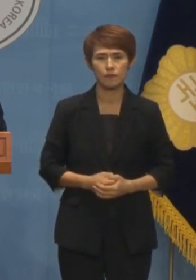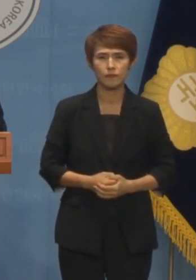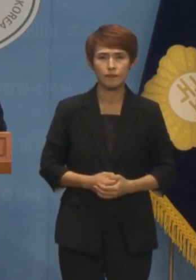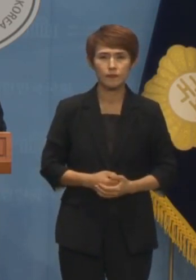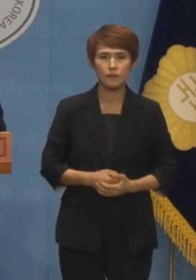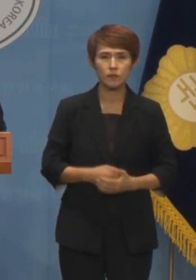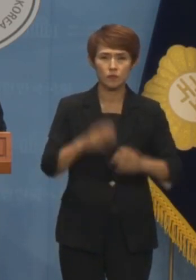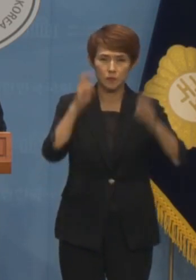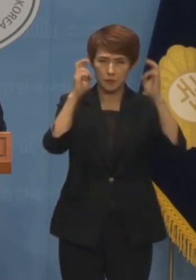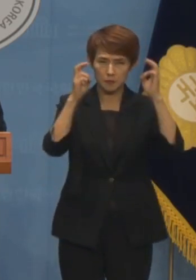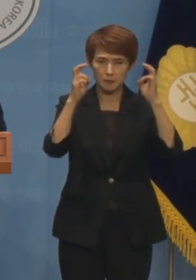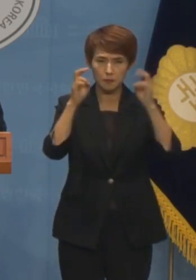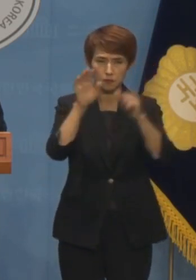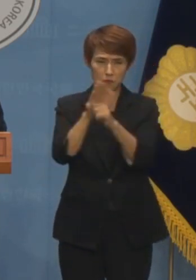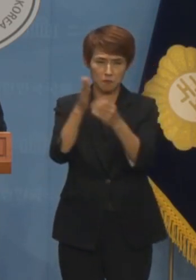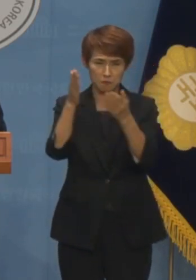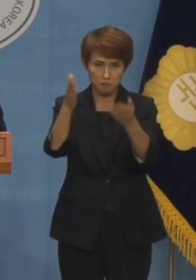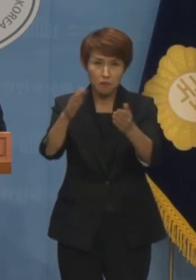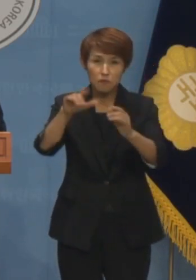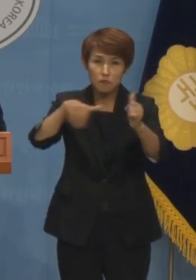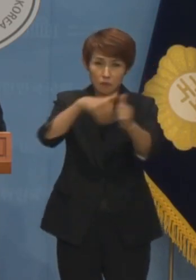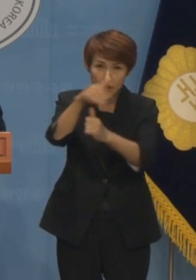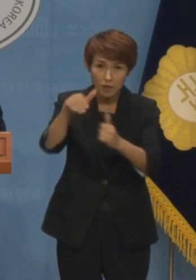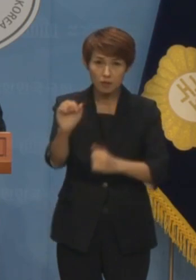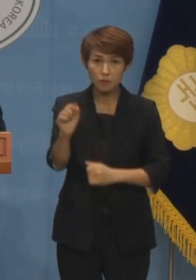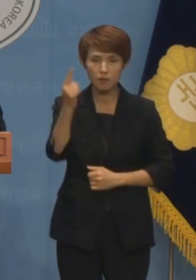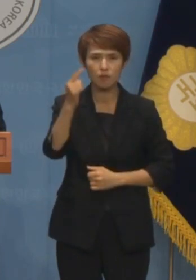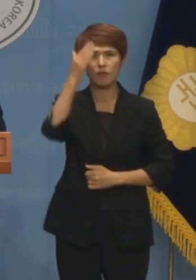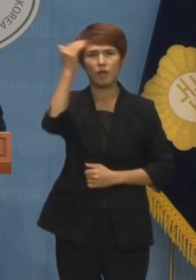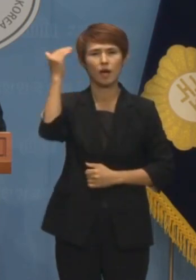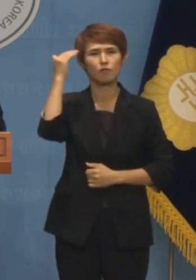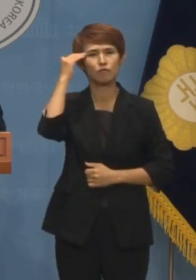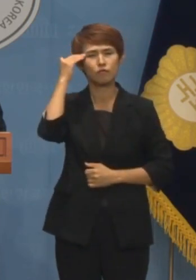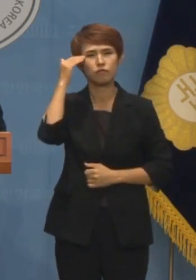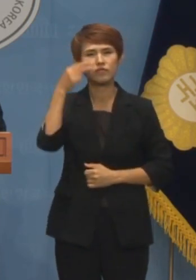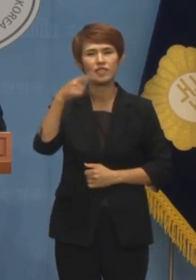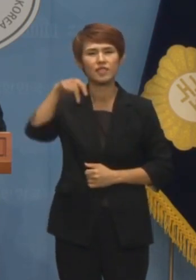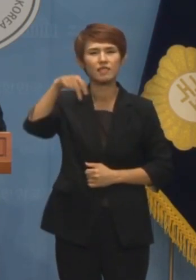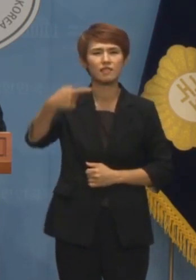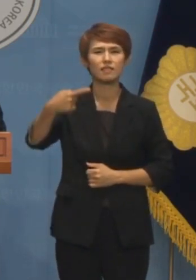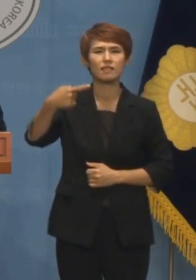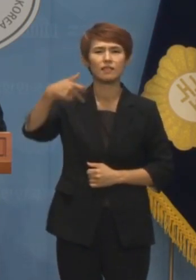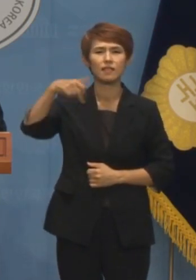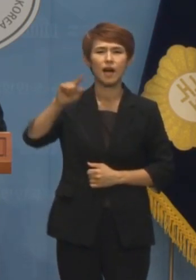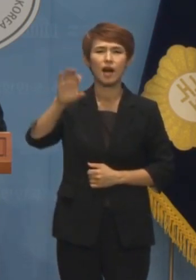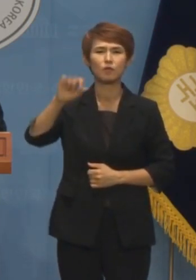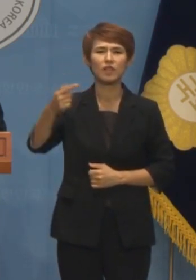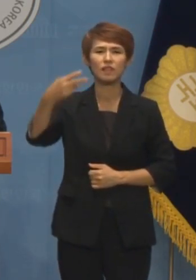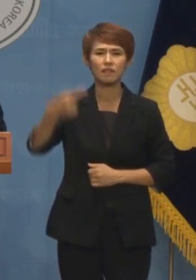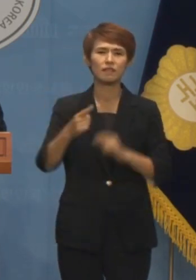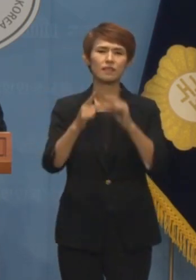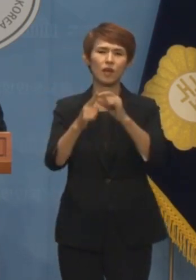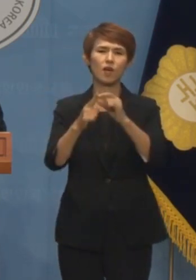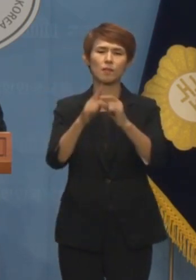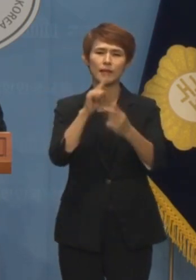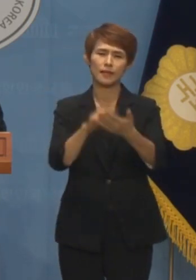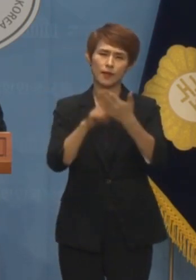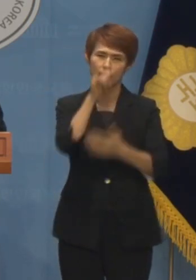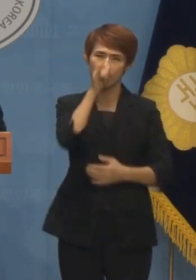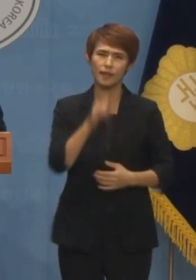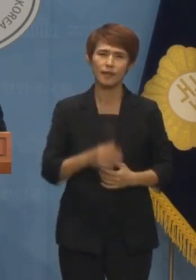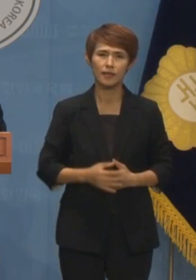후진적인 기업 지배 구조 때문에 소위 코리아 디스카운트라는 말이 나오게 된 것